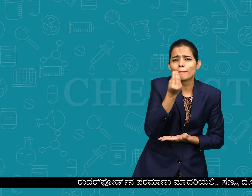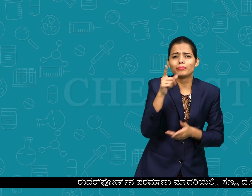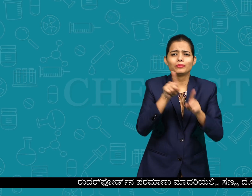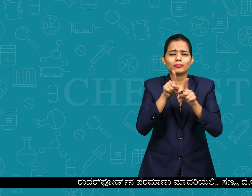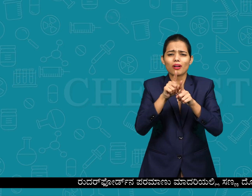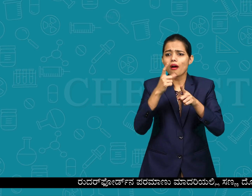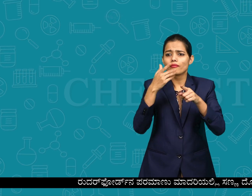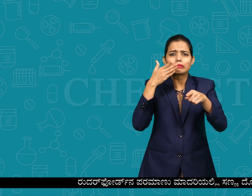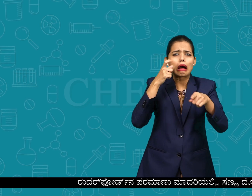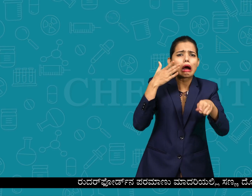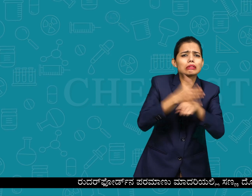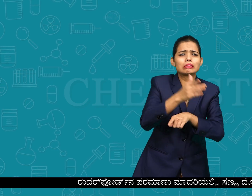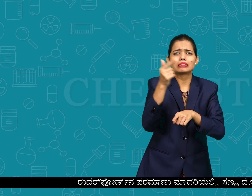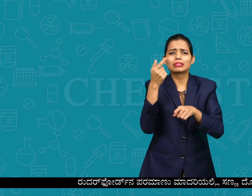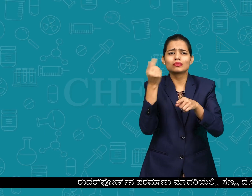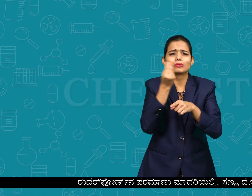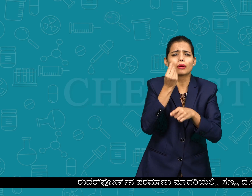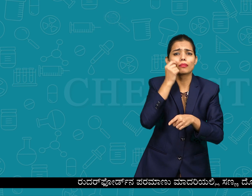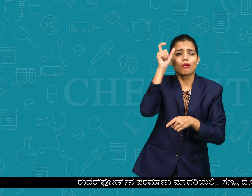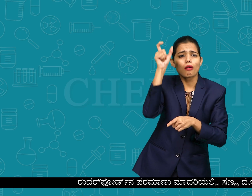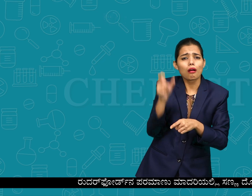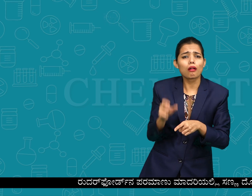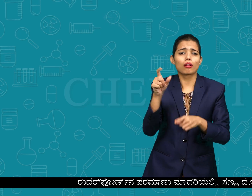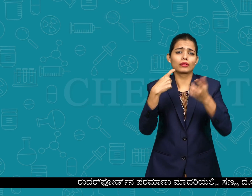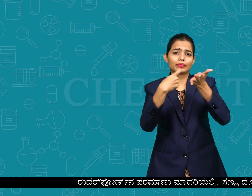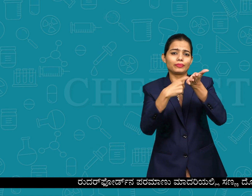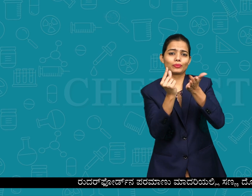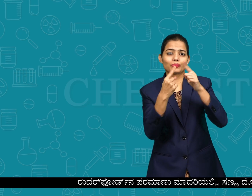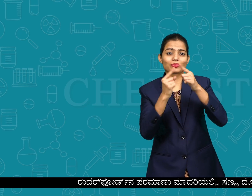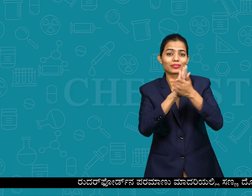ರುದರ್ ಫೋರ್ಡ್ನ ಪರಮಾಣು ಮಾದರಿಯಲ್ಲಿ ಸಣ್ಣ ದೋಷವಿತ್ತು.